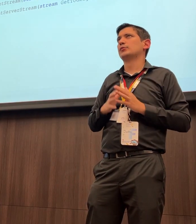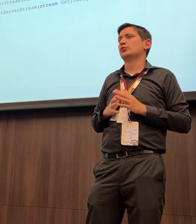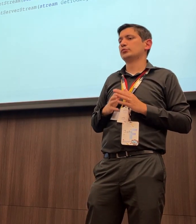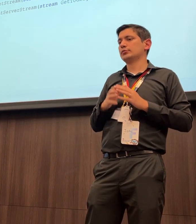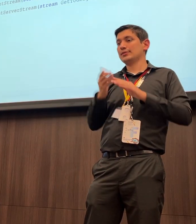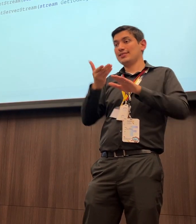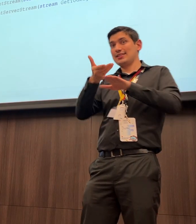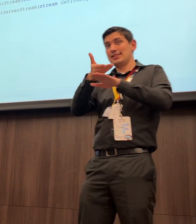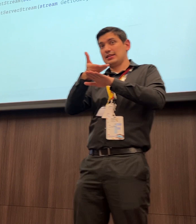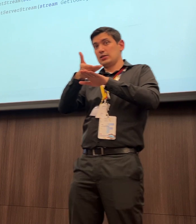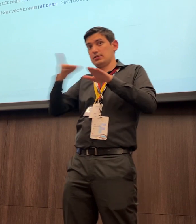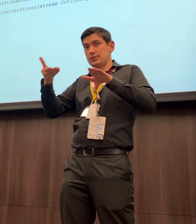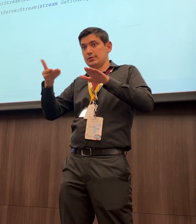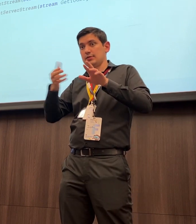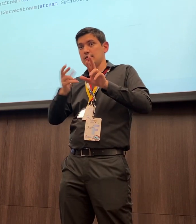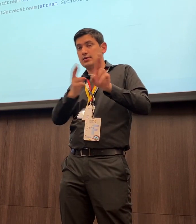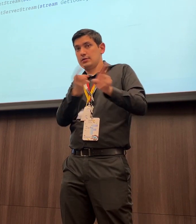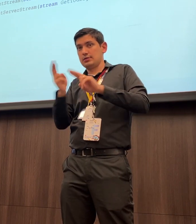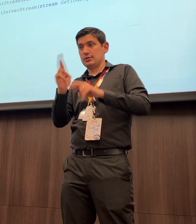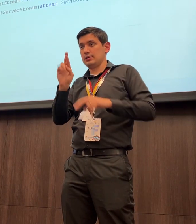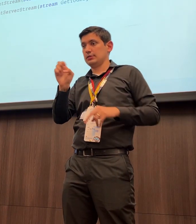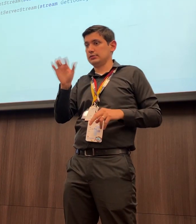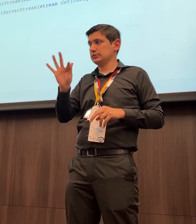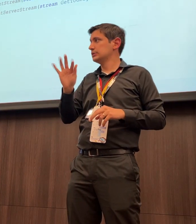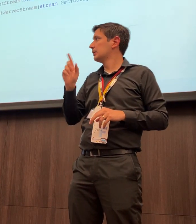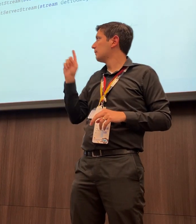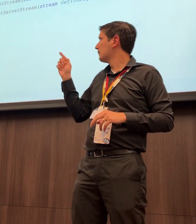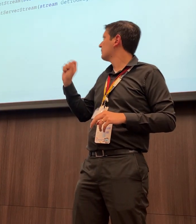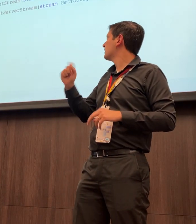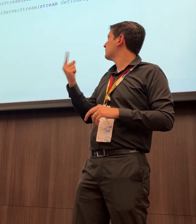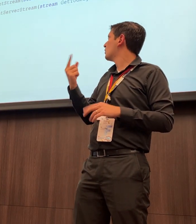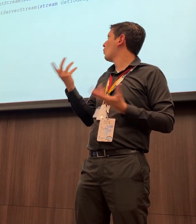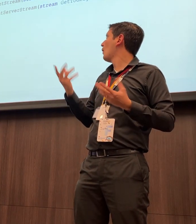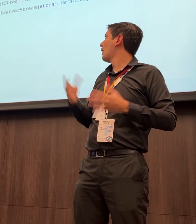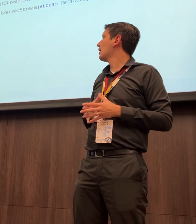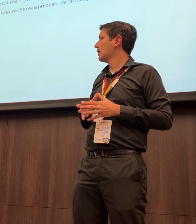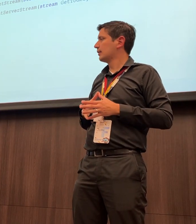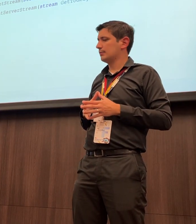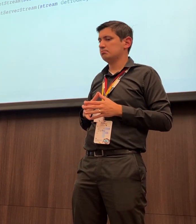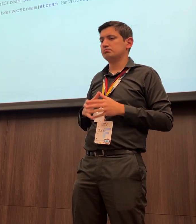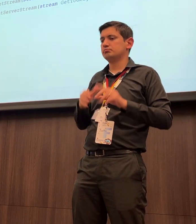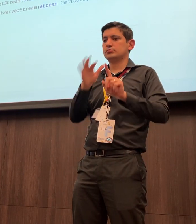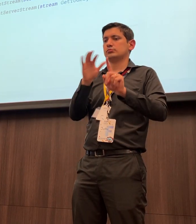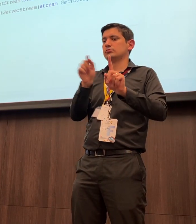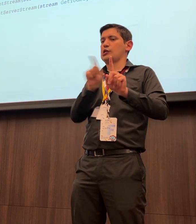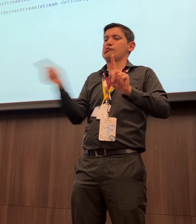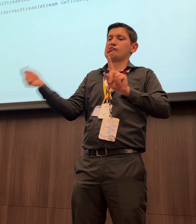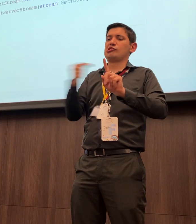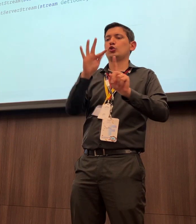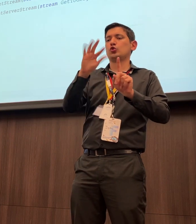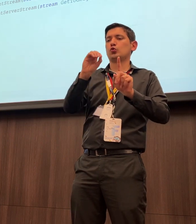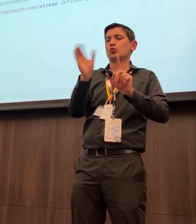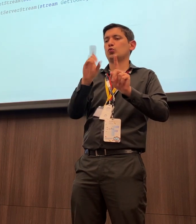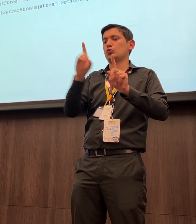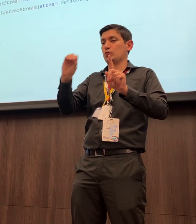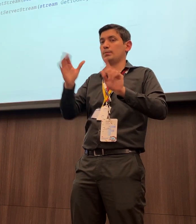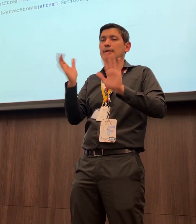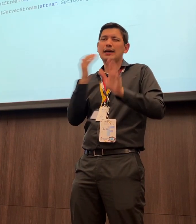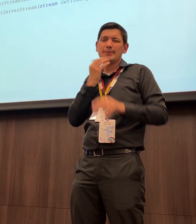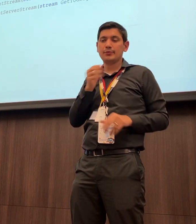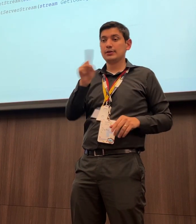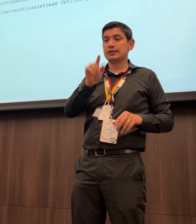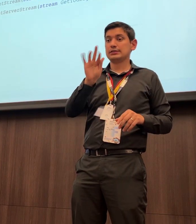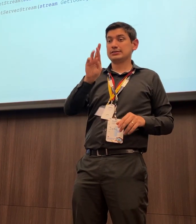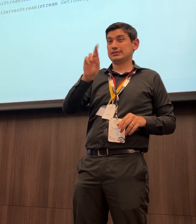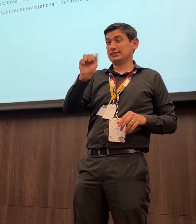request response que tenemos en REST, ¿no? Sería el primer caso, simplemente tenemos que retornar un to-do. En el caso que queramos streamear algo